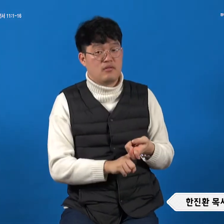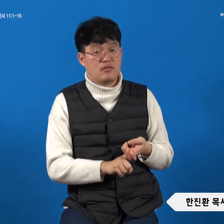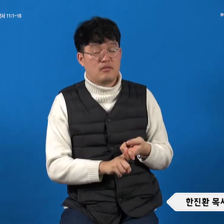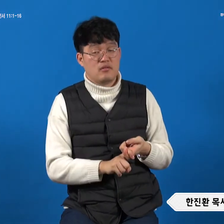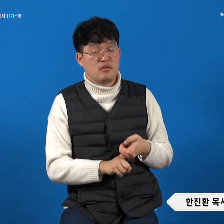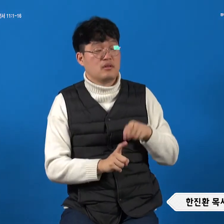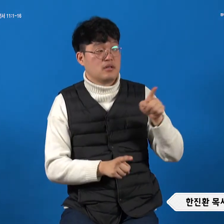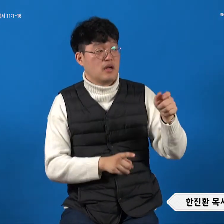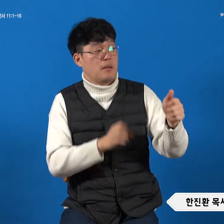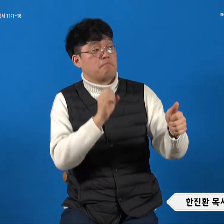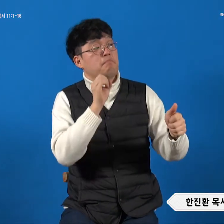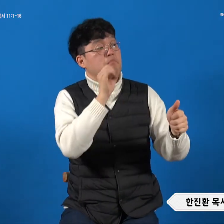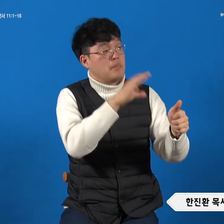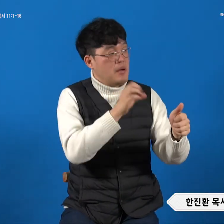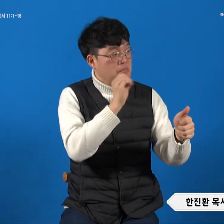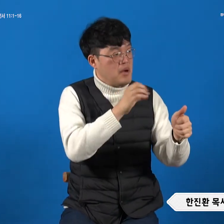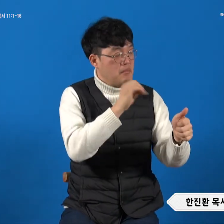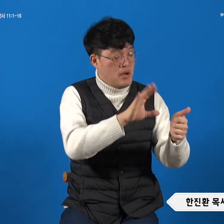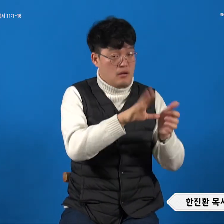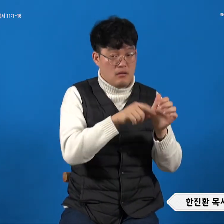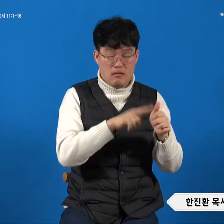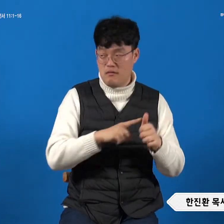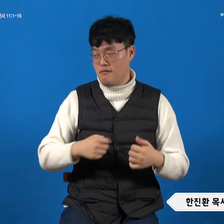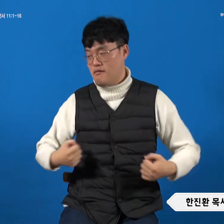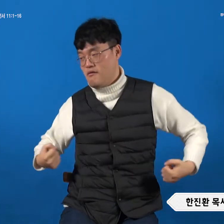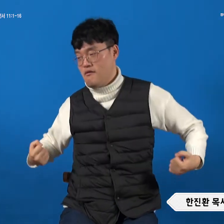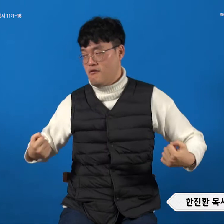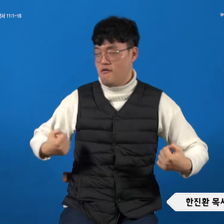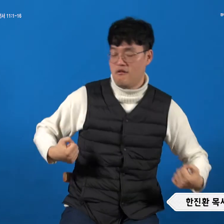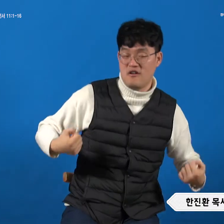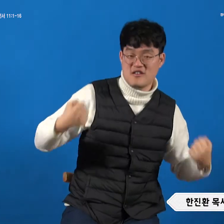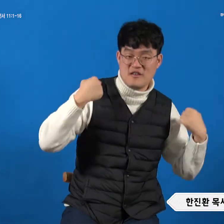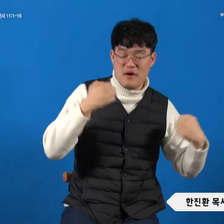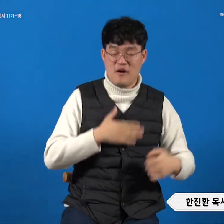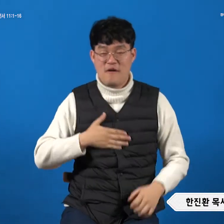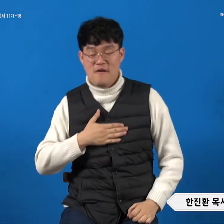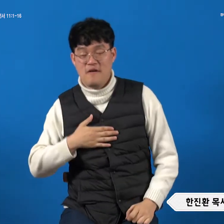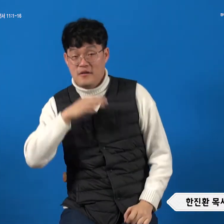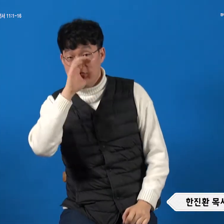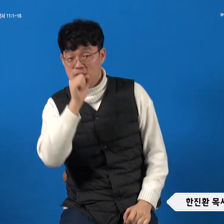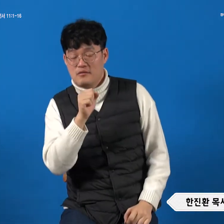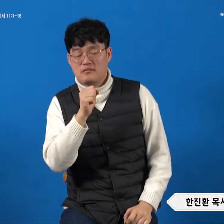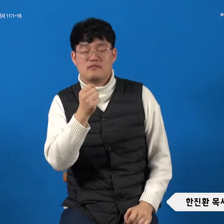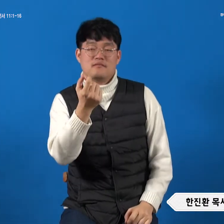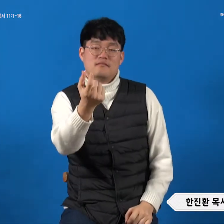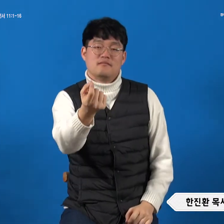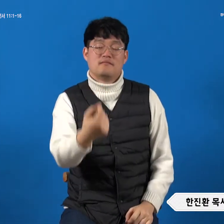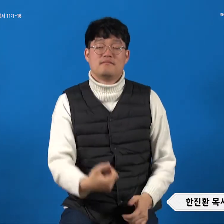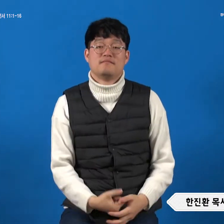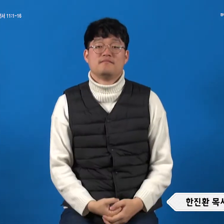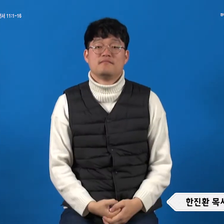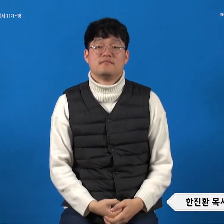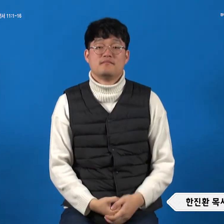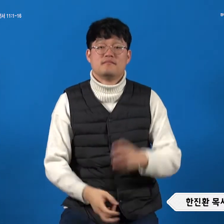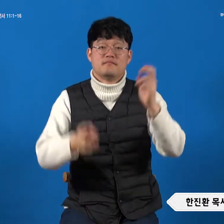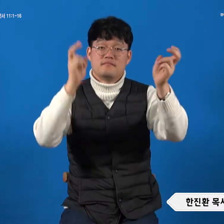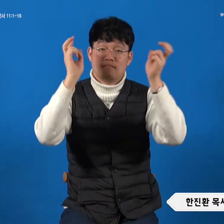편이에요. 그 한마디처럼 남자들 그냥 기분 좋게 만드는 말은